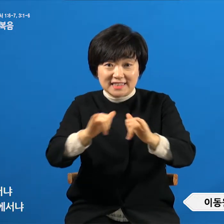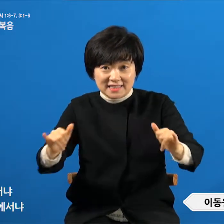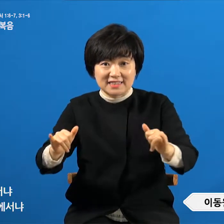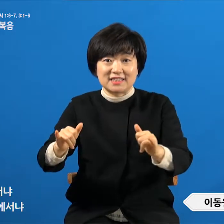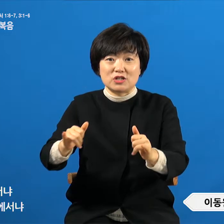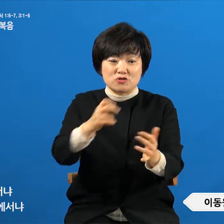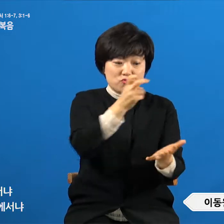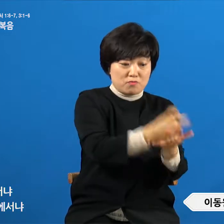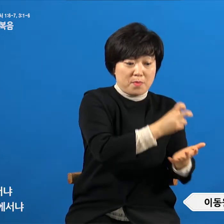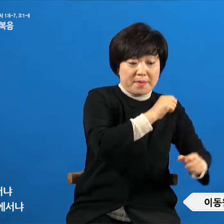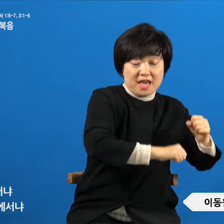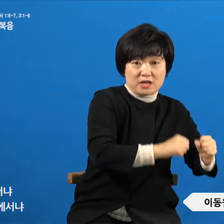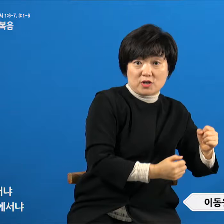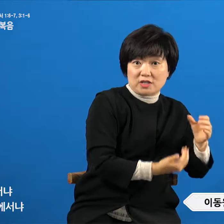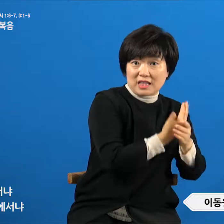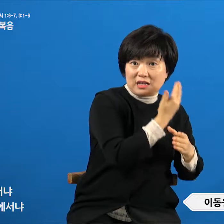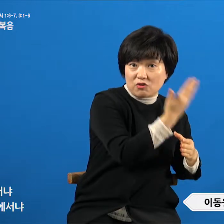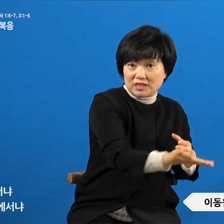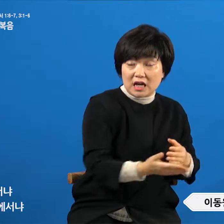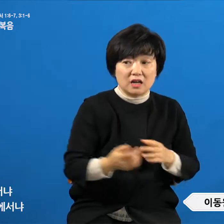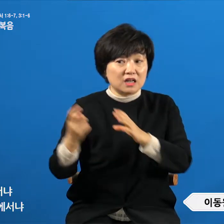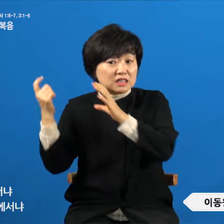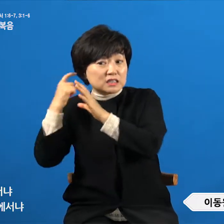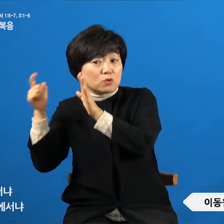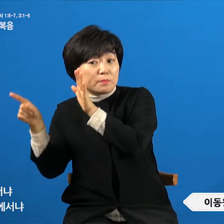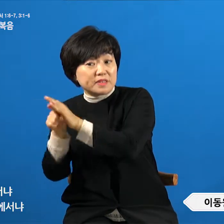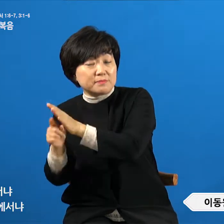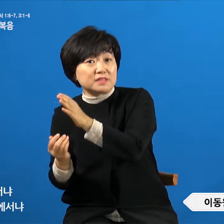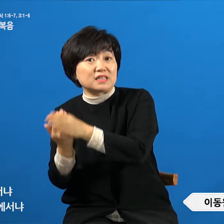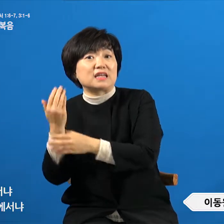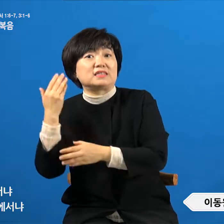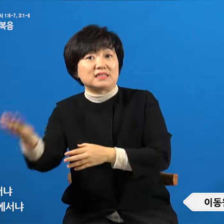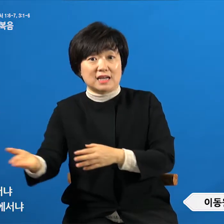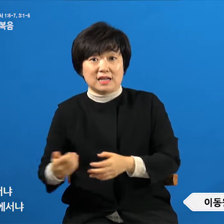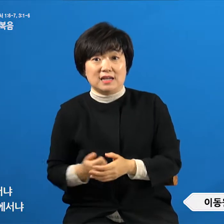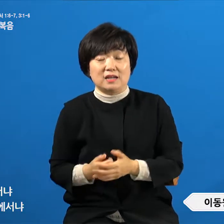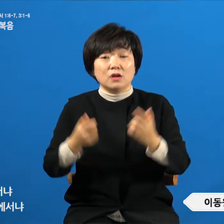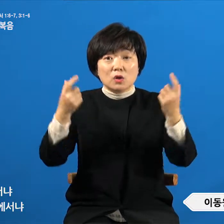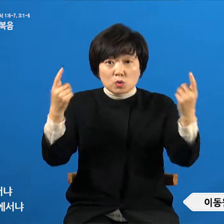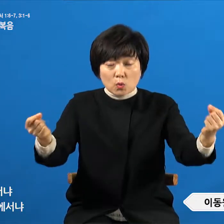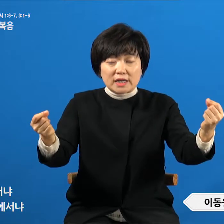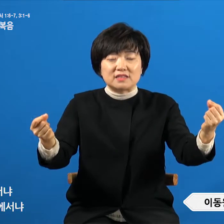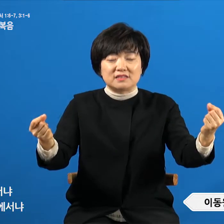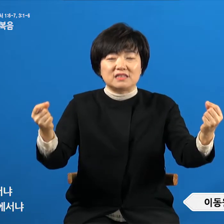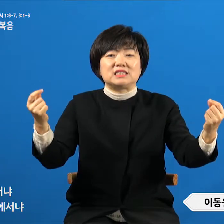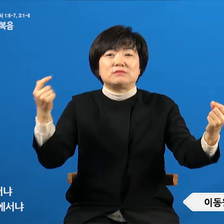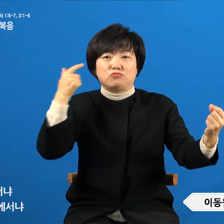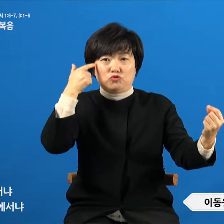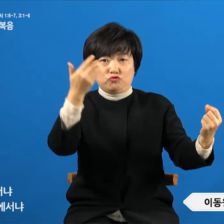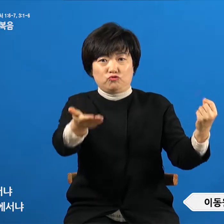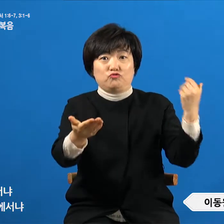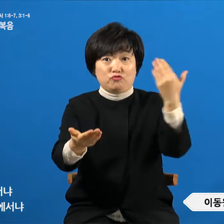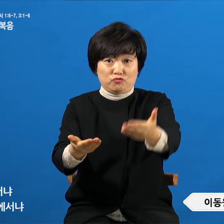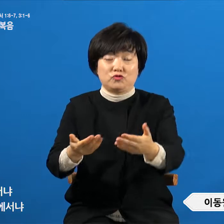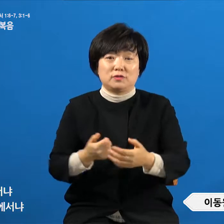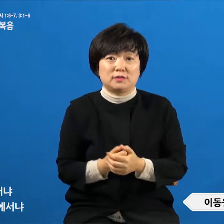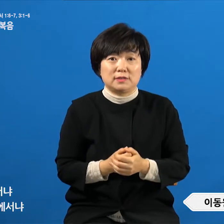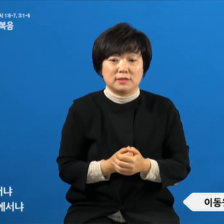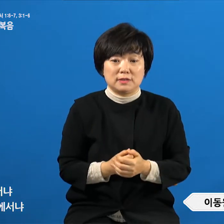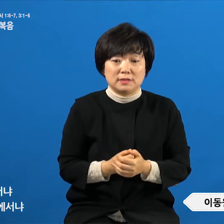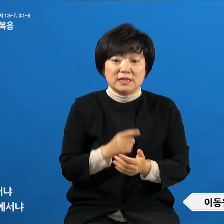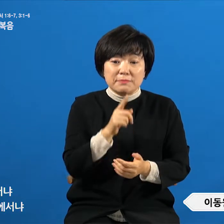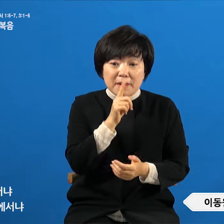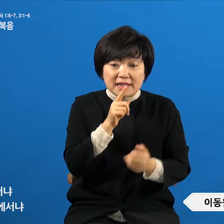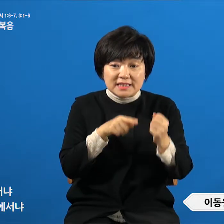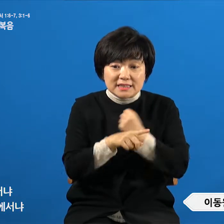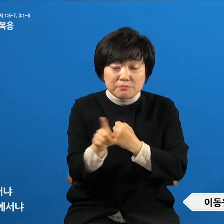일이 율법의 행위에서냐 듣고 믿음에서냐. 다시 한번 똑같은 질문이 반복되죠. 근데 여기서 주목할